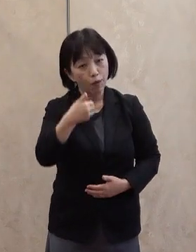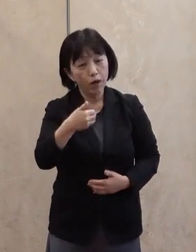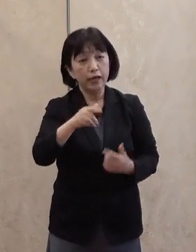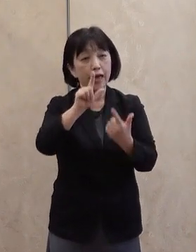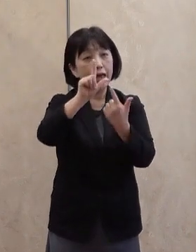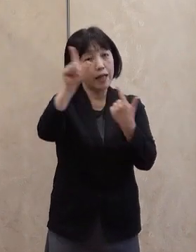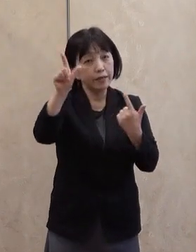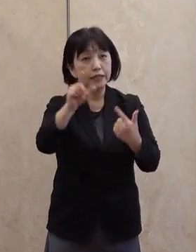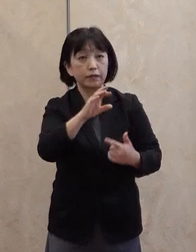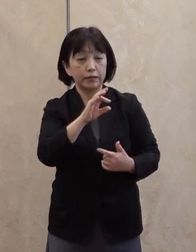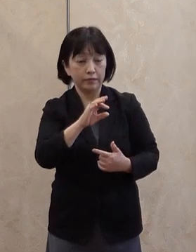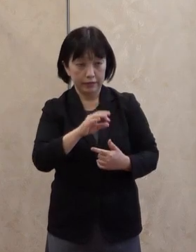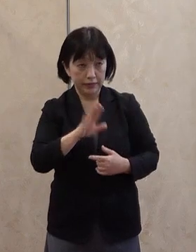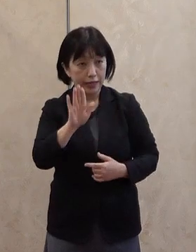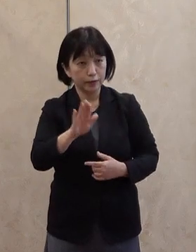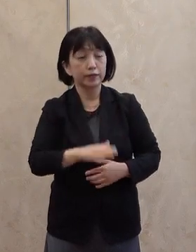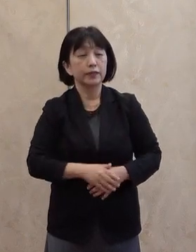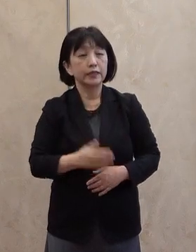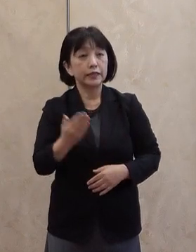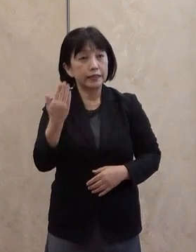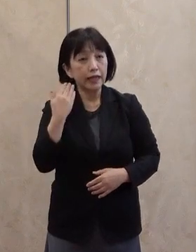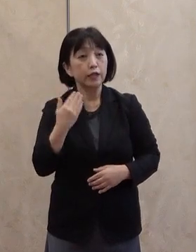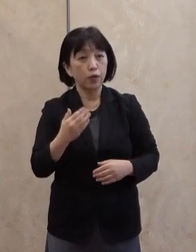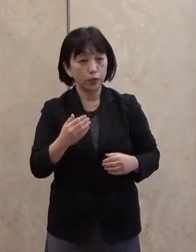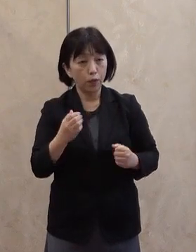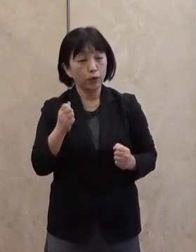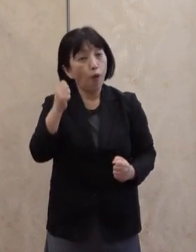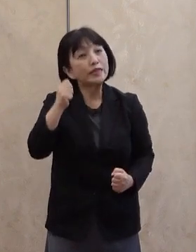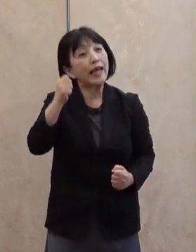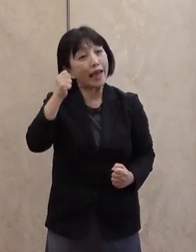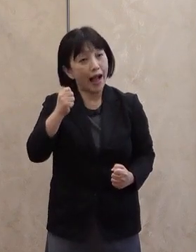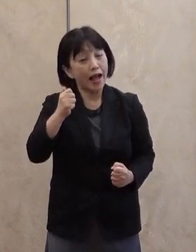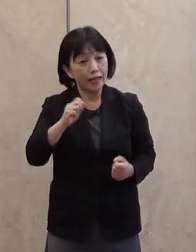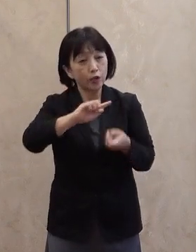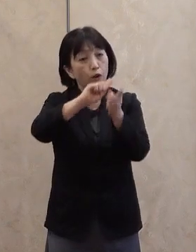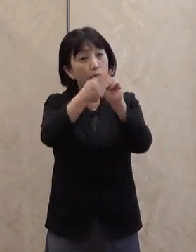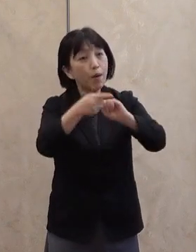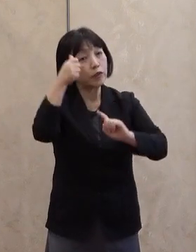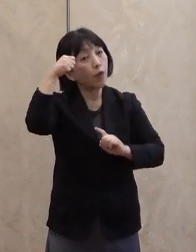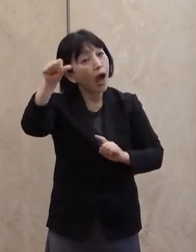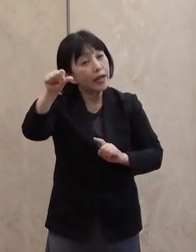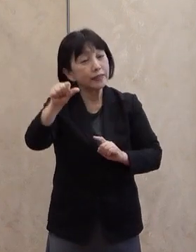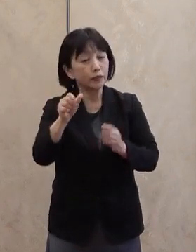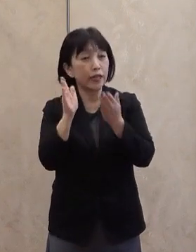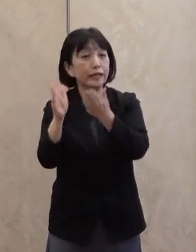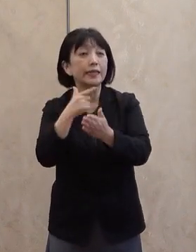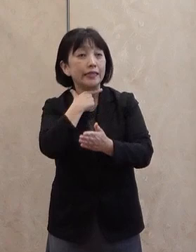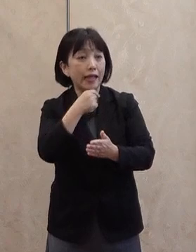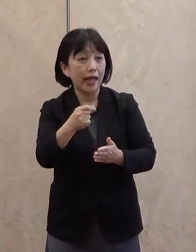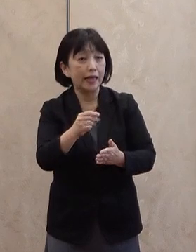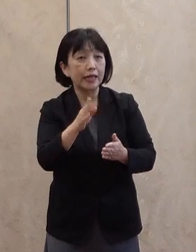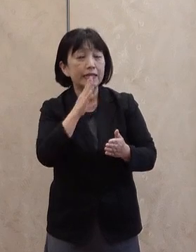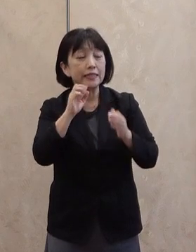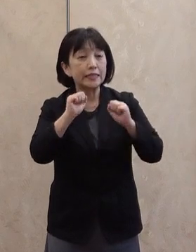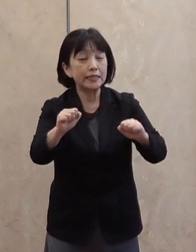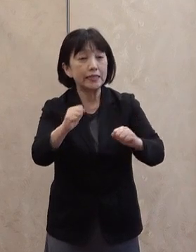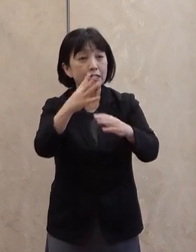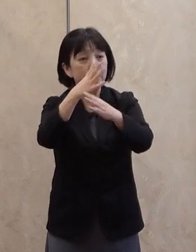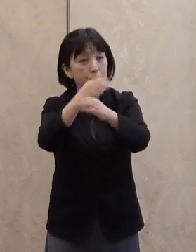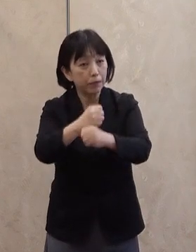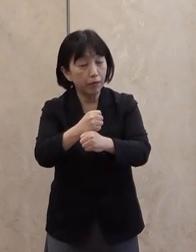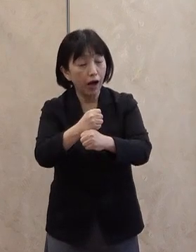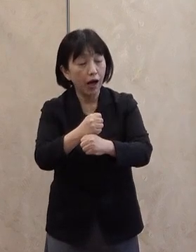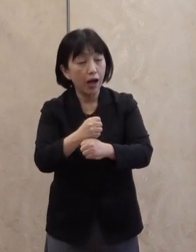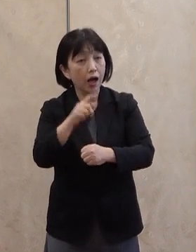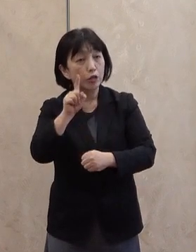NHK の佐藤と申します。先ほどの聖火リレーの代替案について確認なんですけれども、その実施日は13日14日も